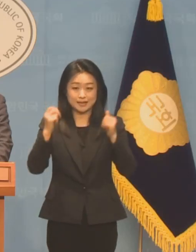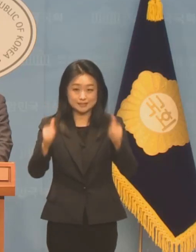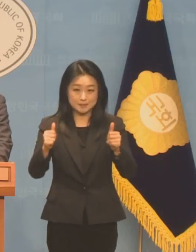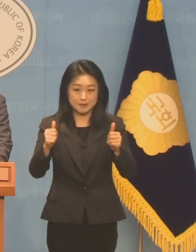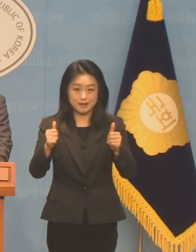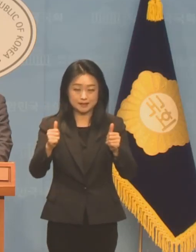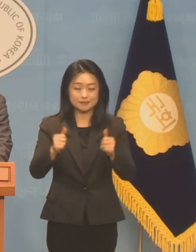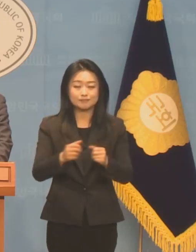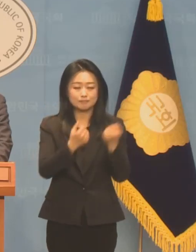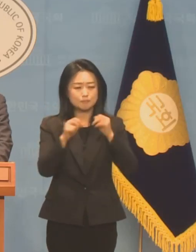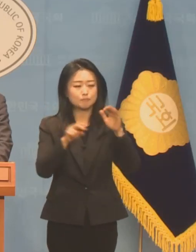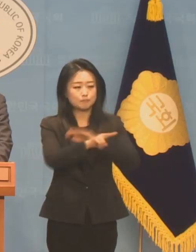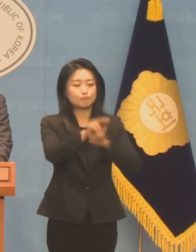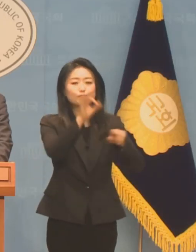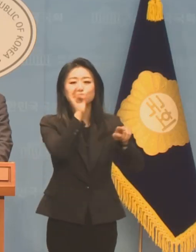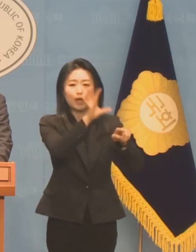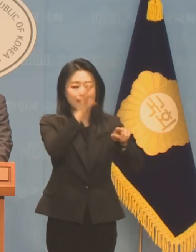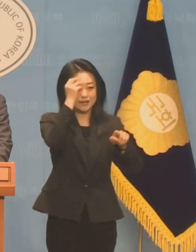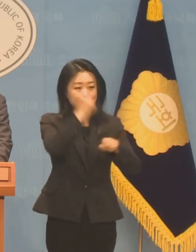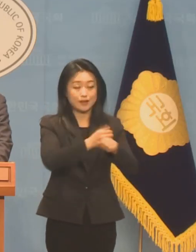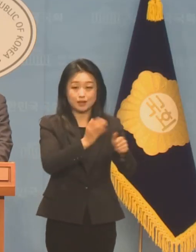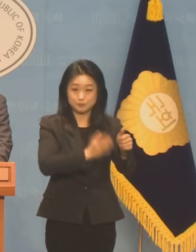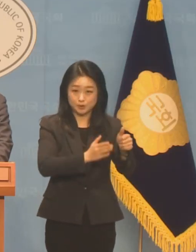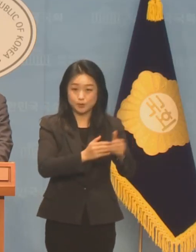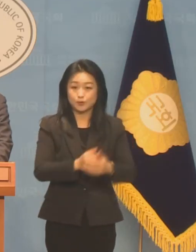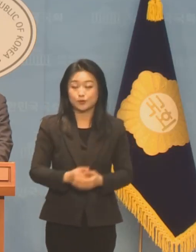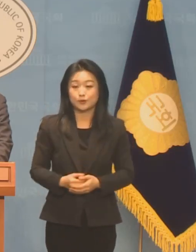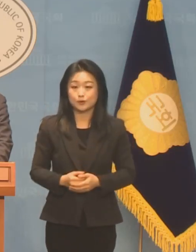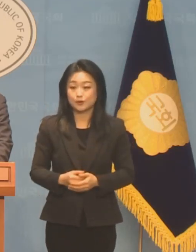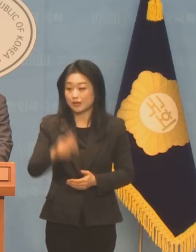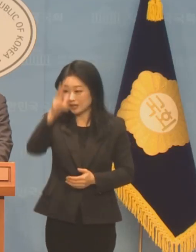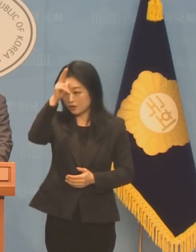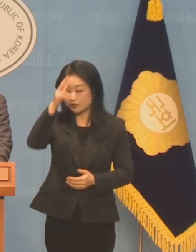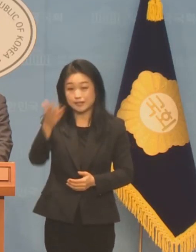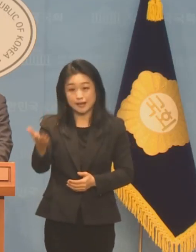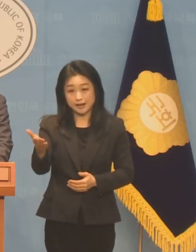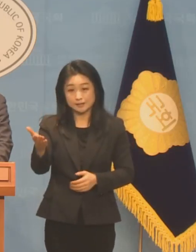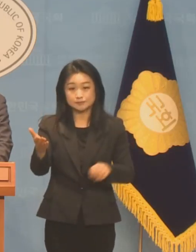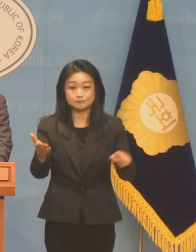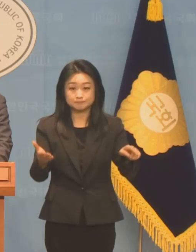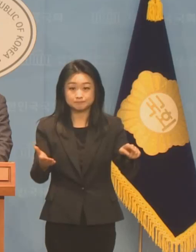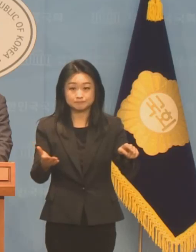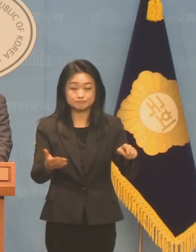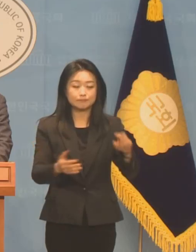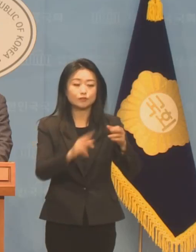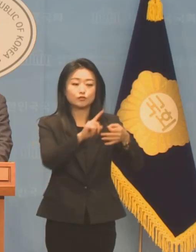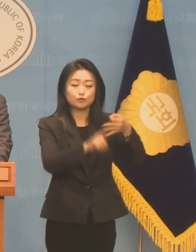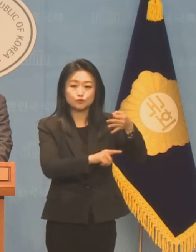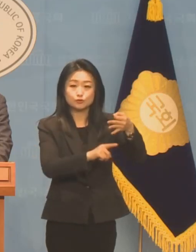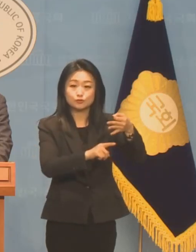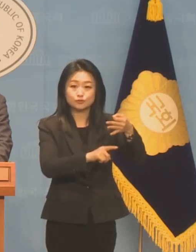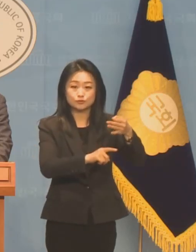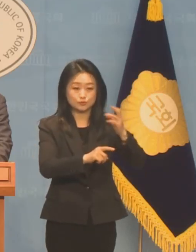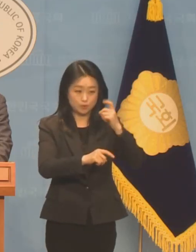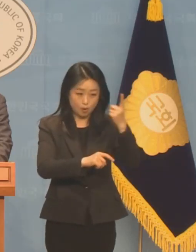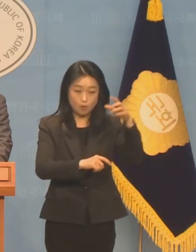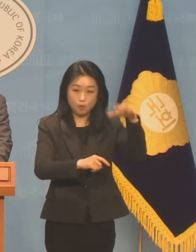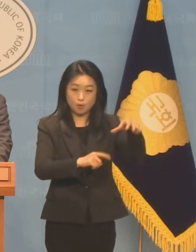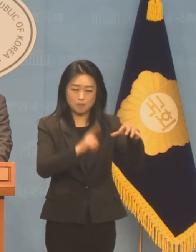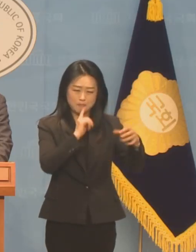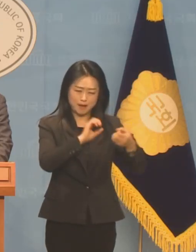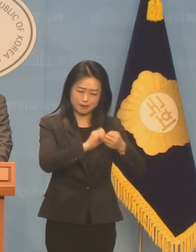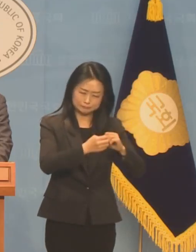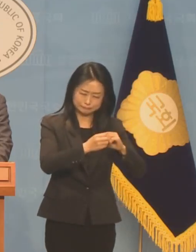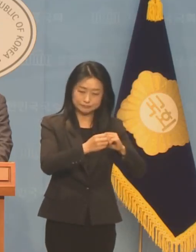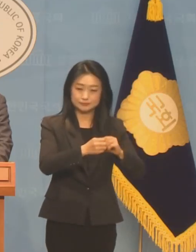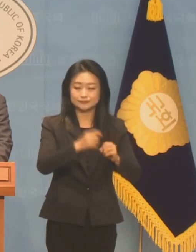명심하십시오. 공수처와 경찰은 내란숙의 윤석열과 그 일당의 궤변과 지연 전략을 신경 쓰지